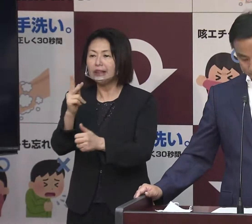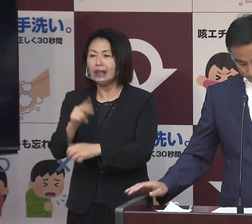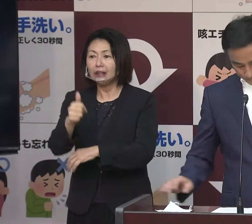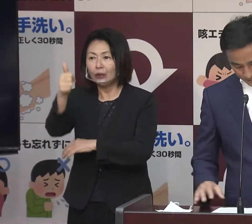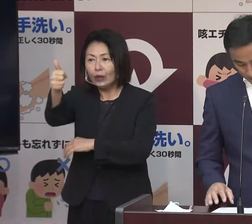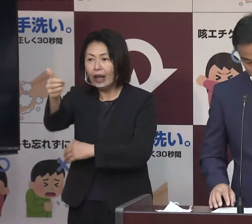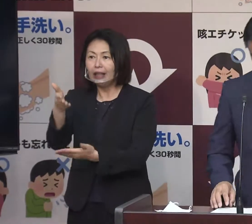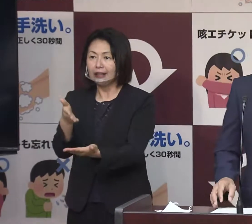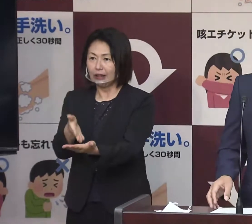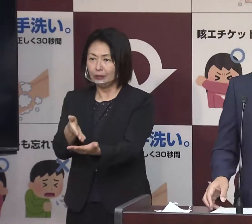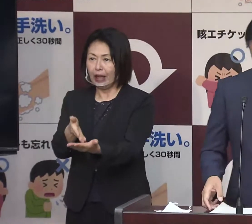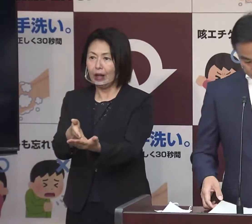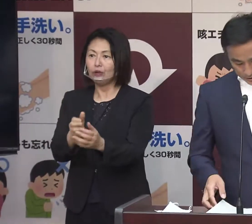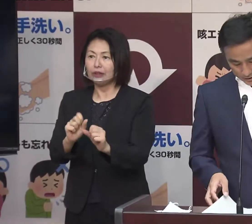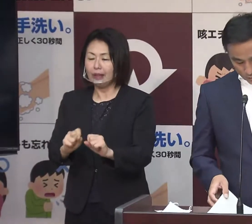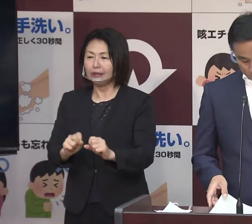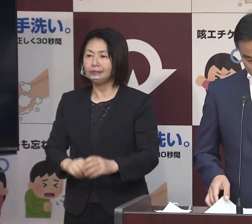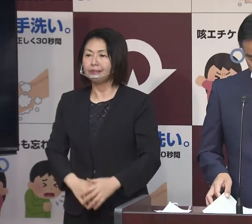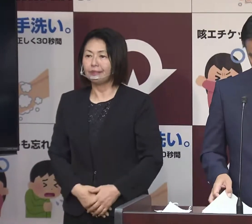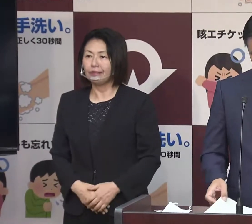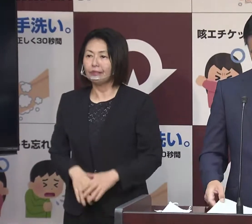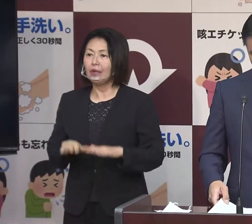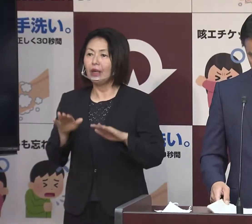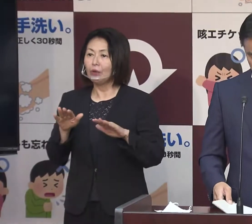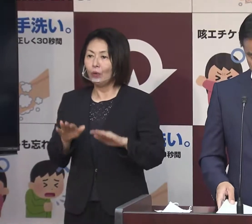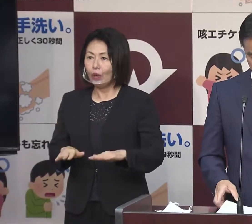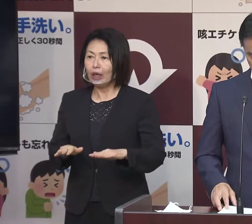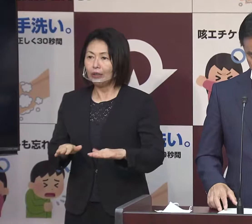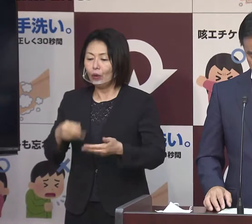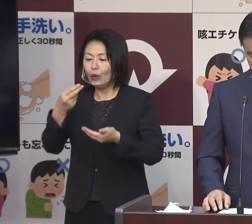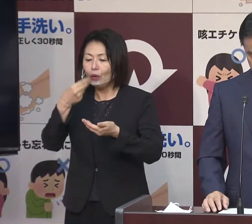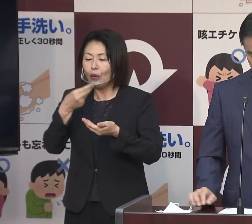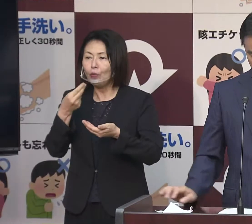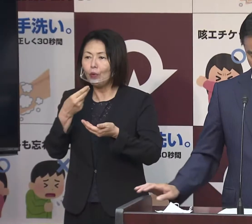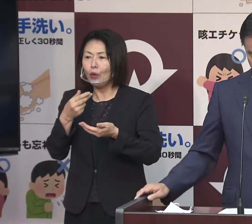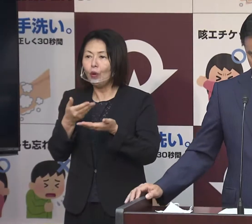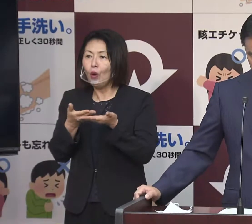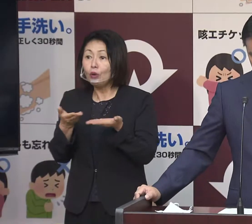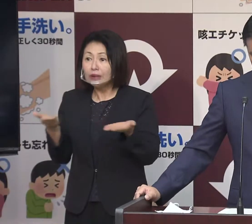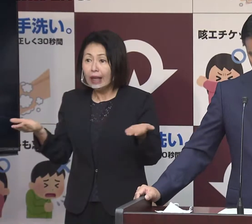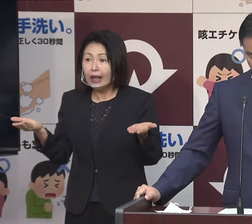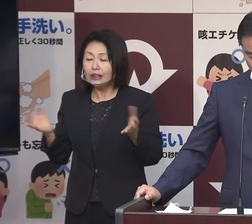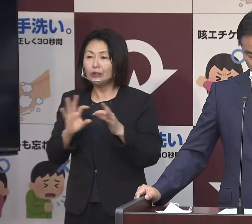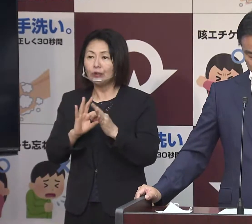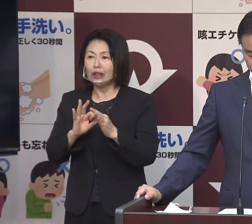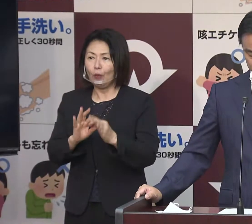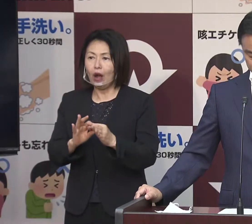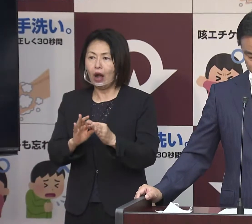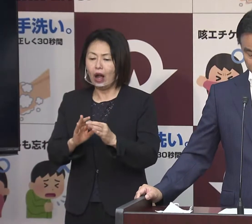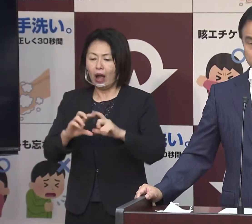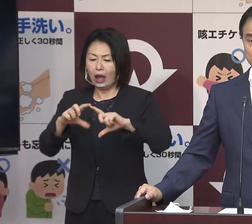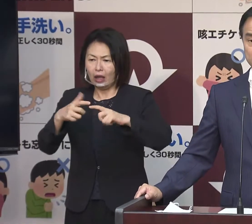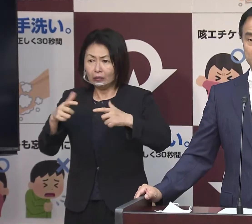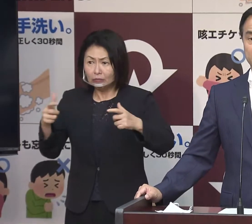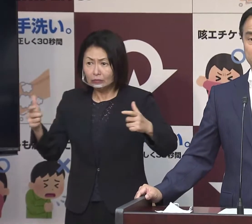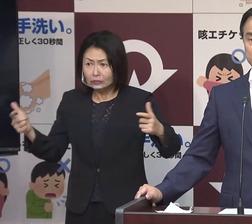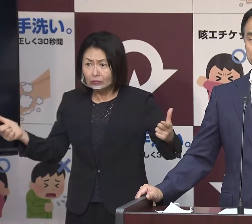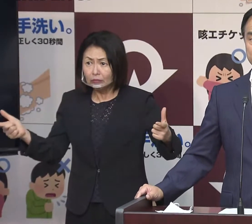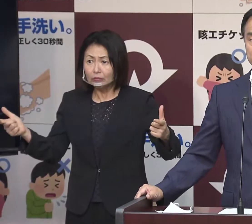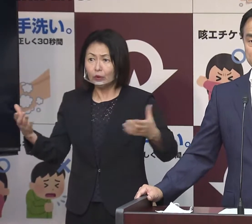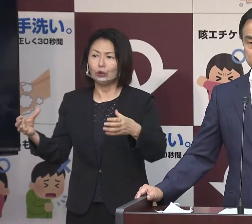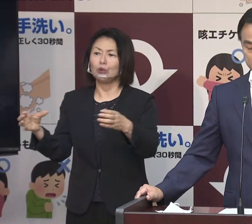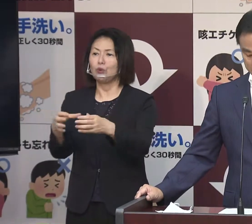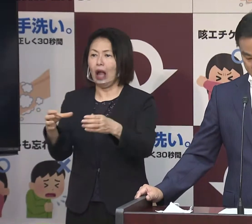ます。で、今回のこの飲食店のケースですけれども、かなりの規模の感染者集団であ